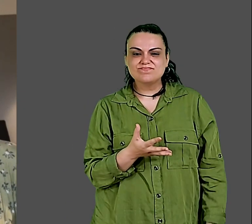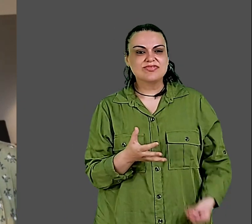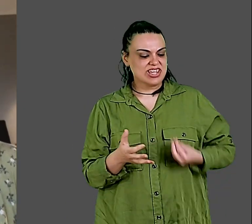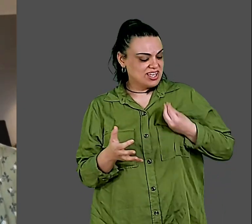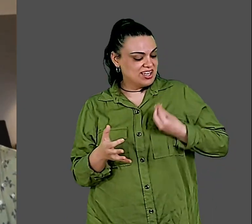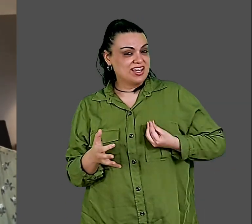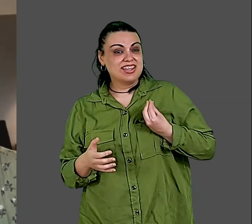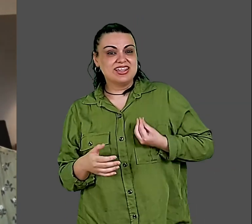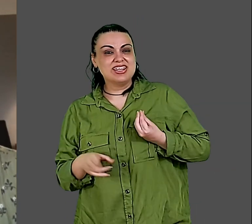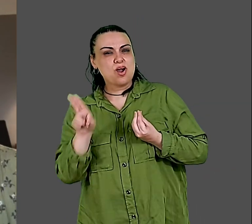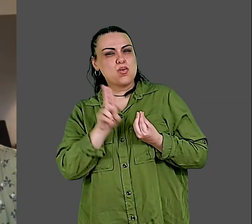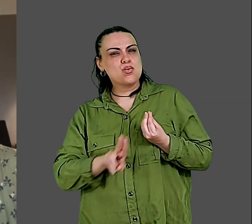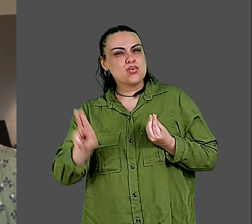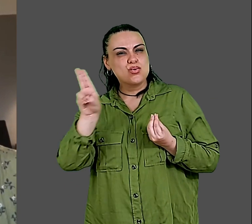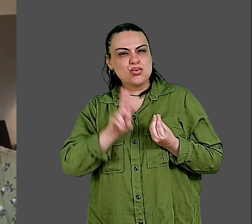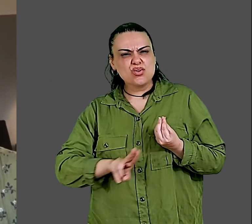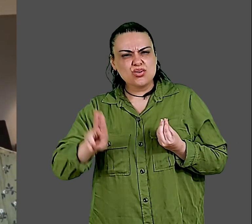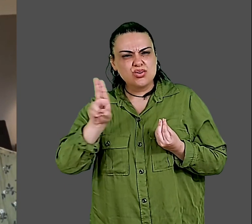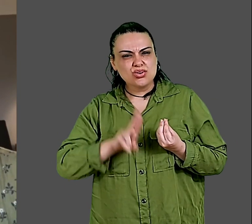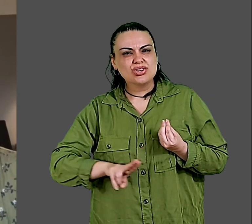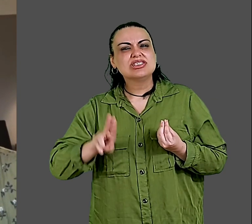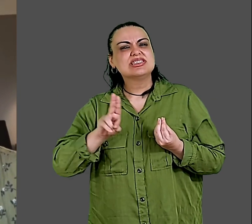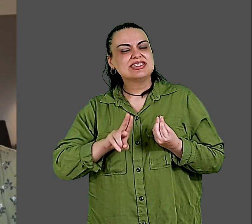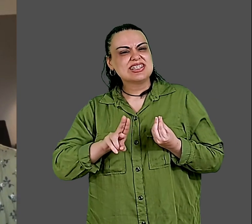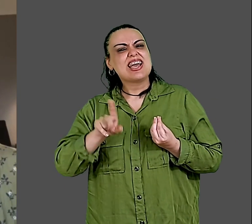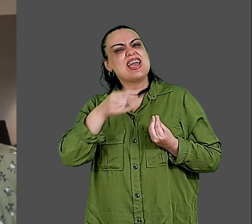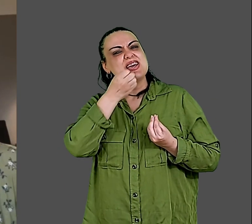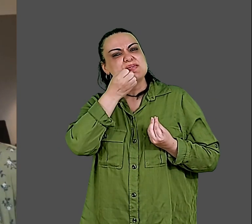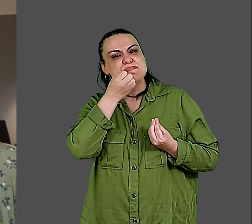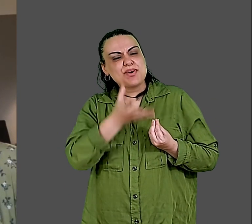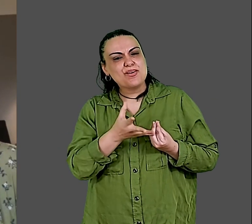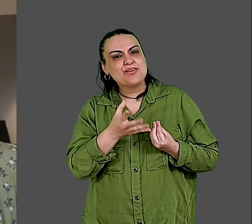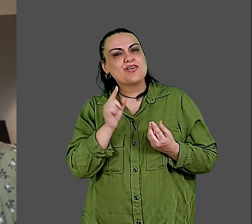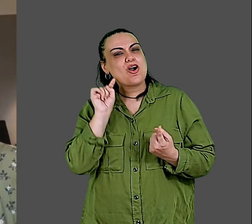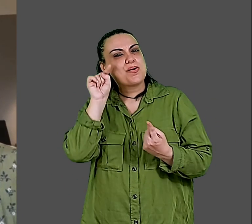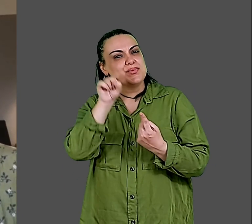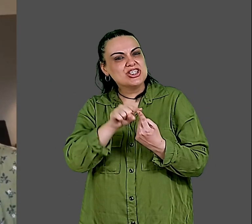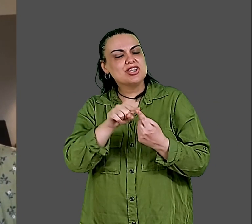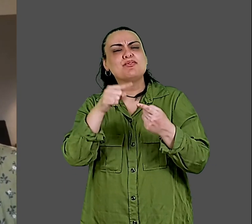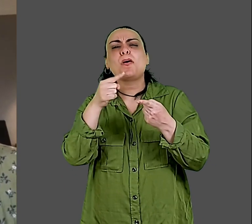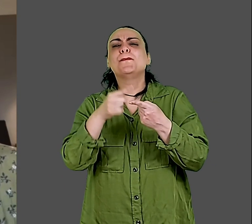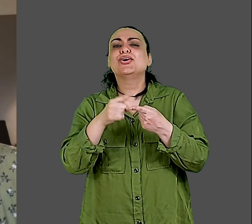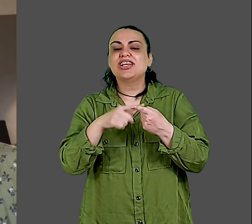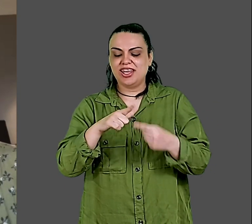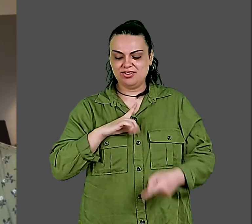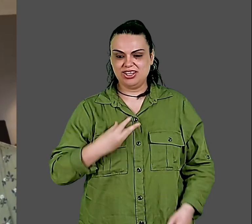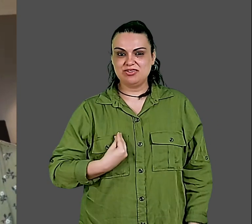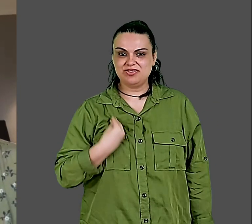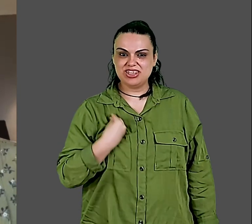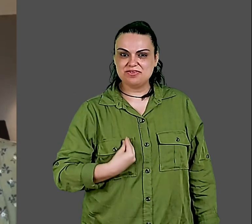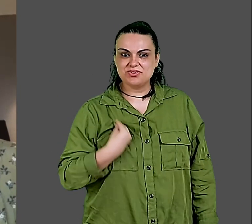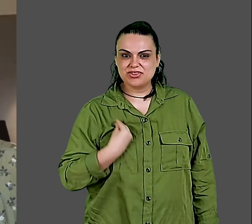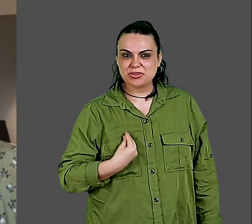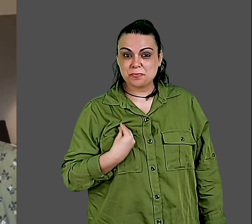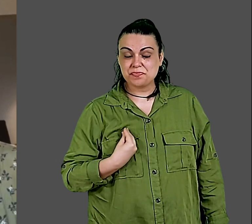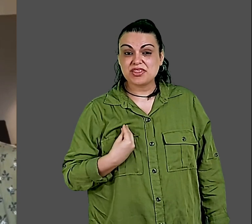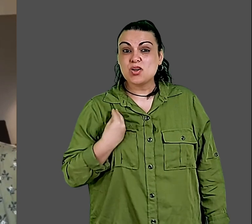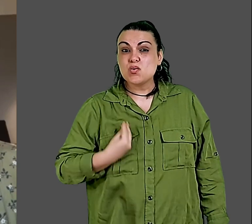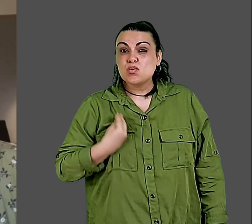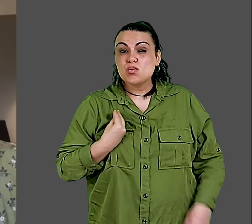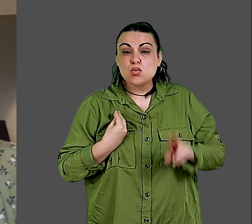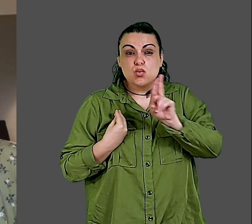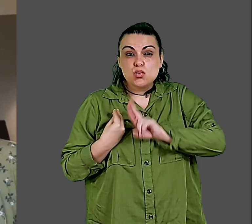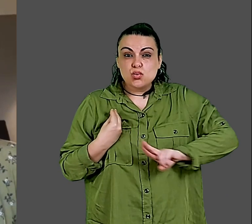É o ser útil que traz razão e significado de por que eu vivo. É o ser útil que